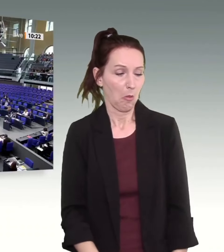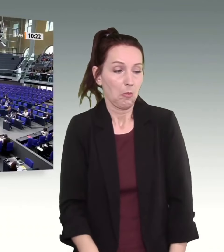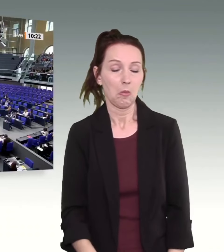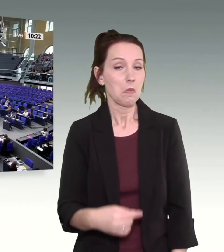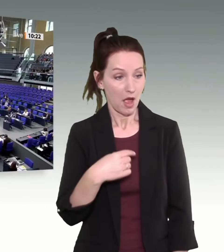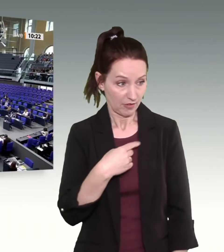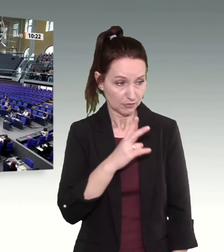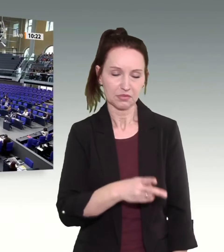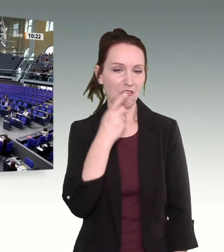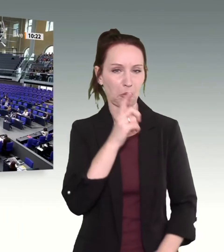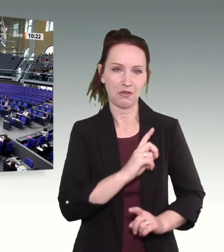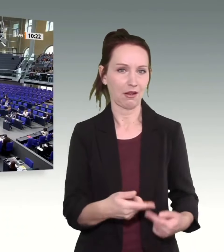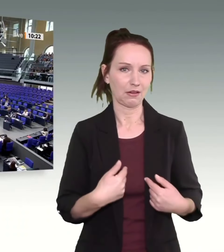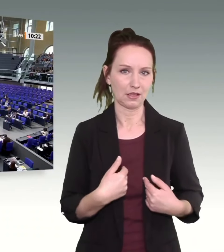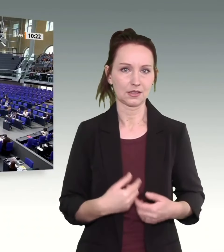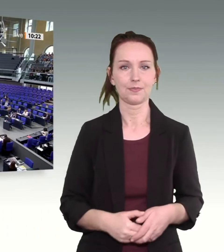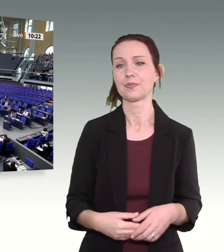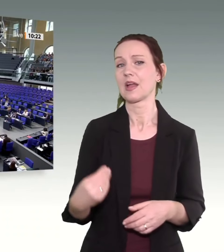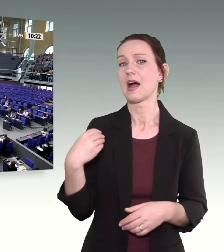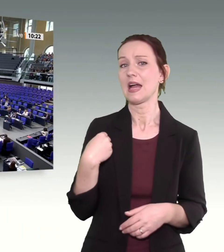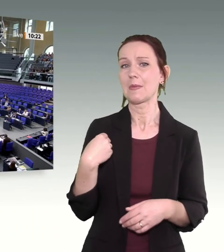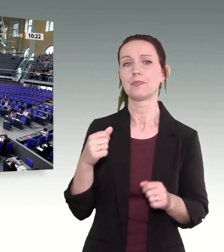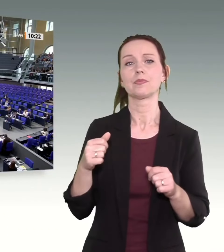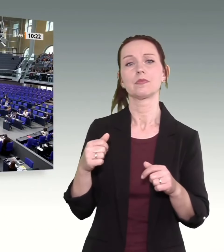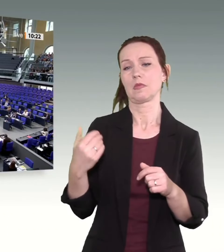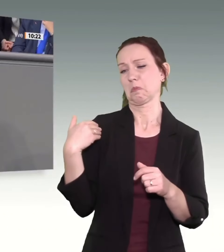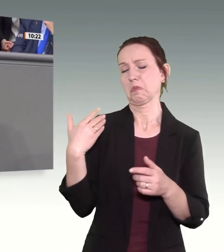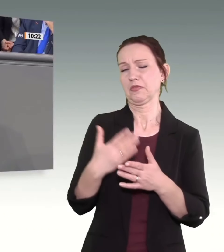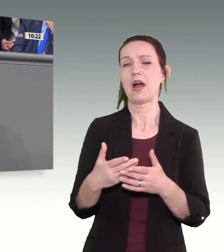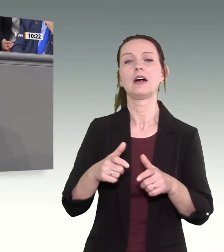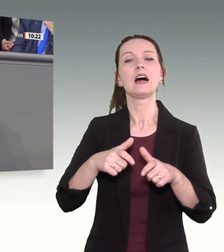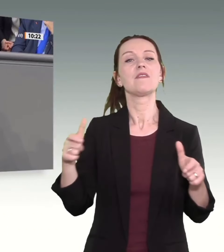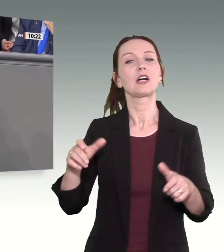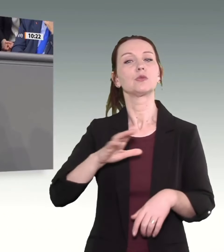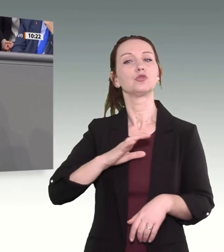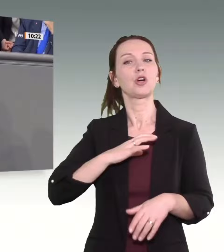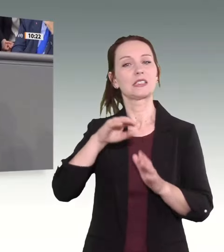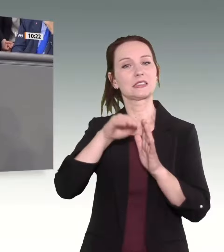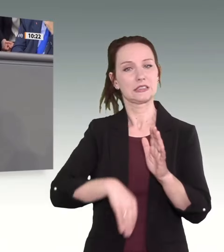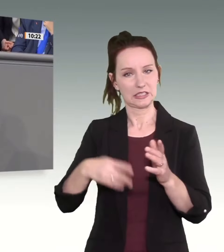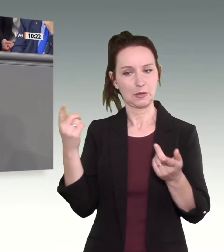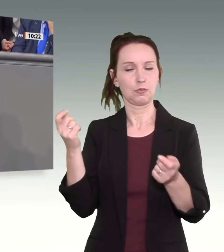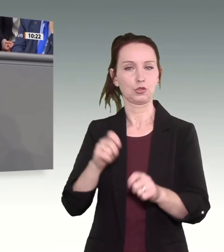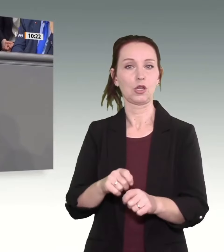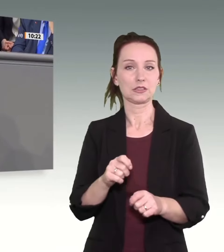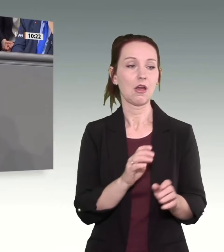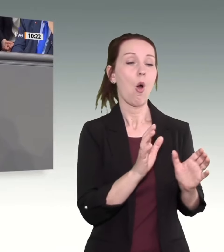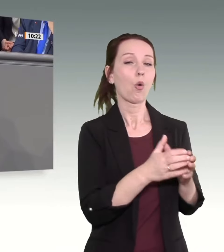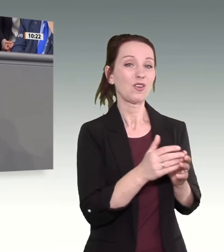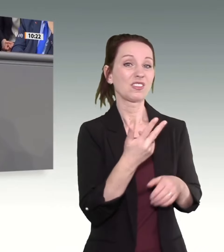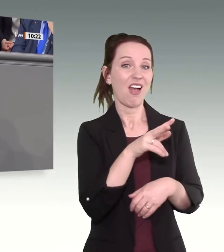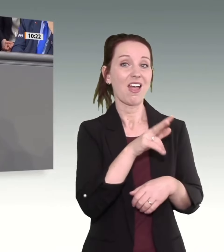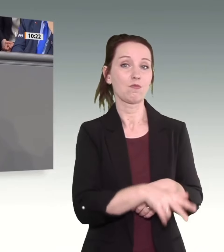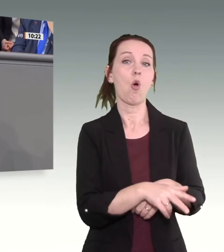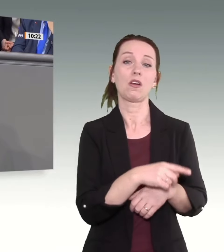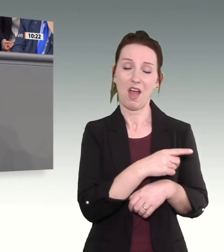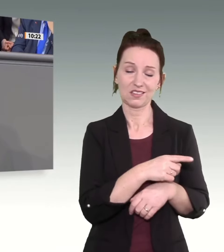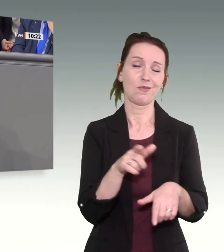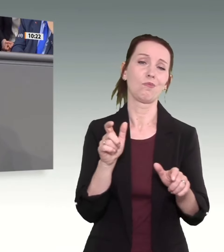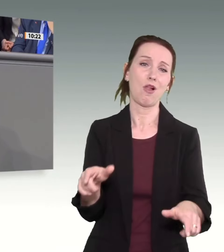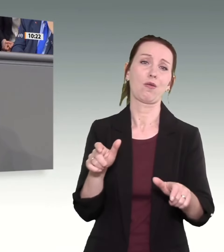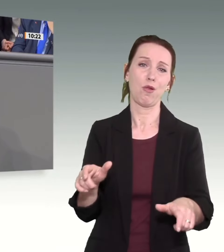Eben ist das Wachstumschancengesetz beschlossen worden. Drei Monate lang von der Union blockiert, obwohl Sie in Ihrem Antrag die Unwahrheit schreiben. Ich will das deutlich